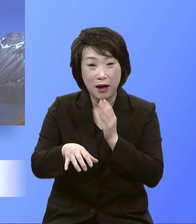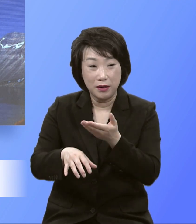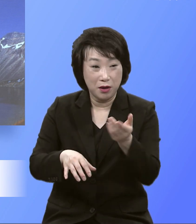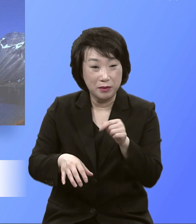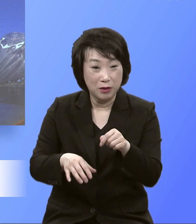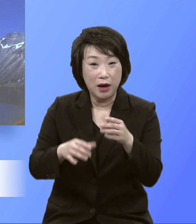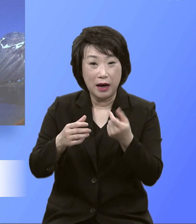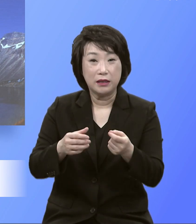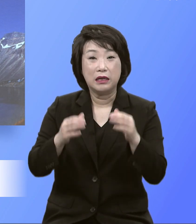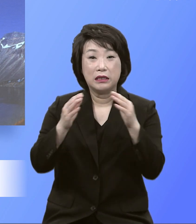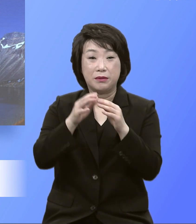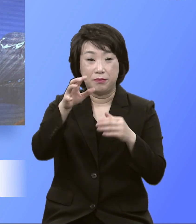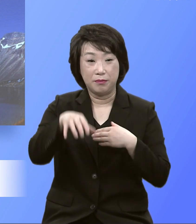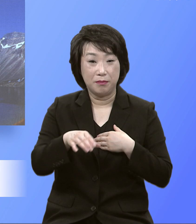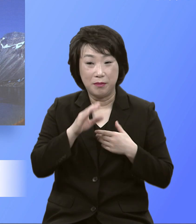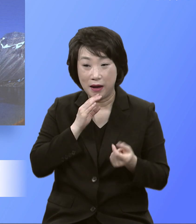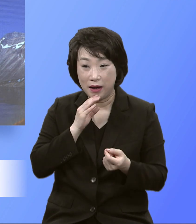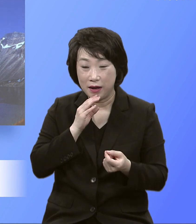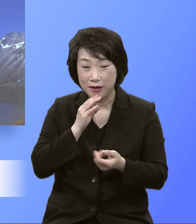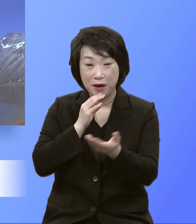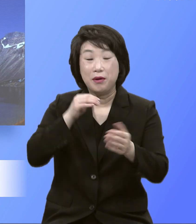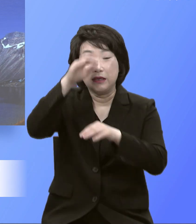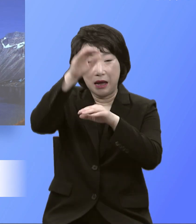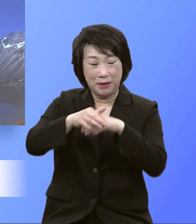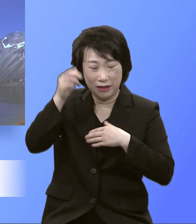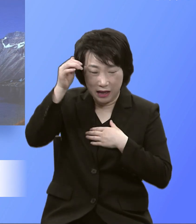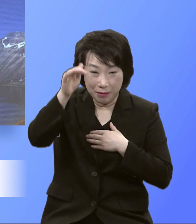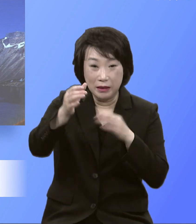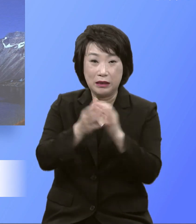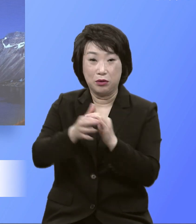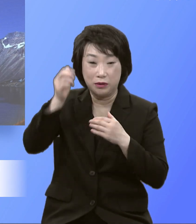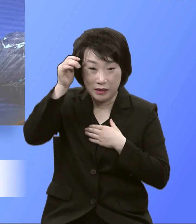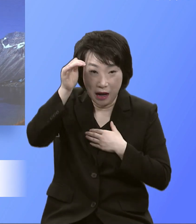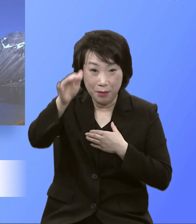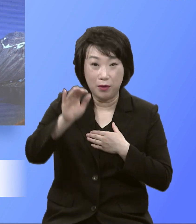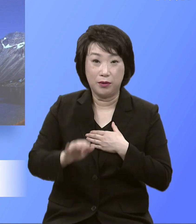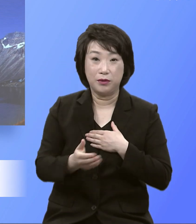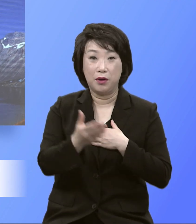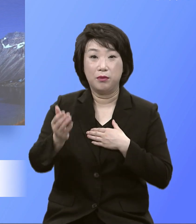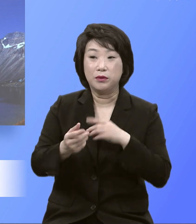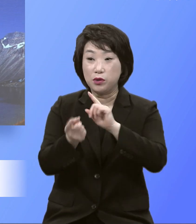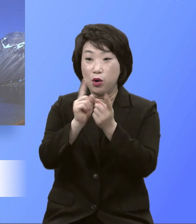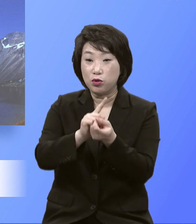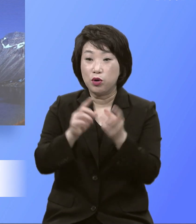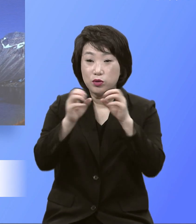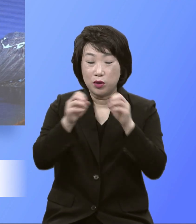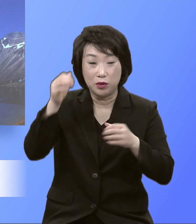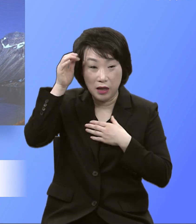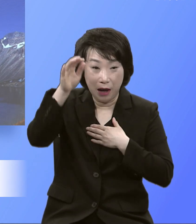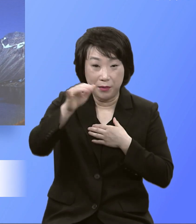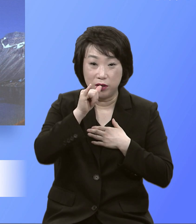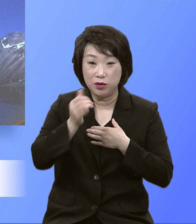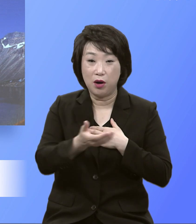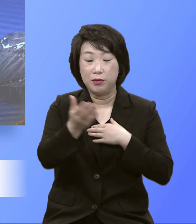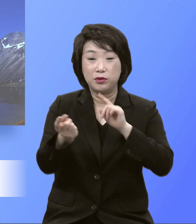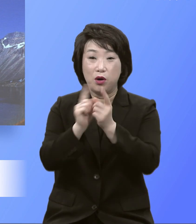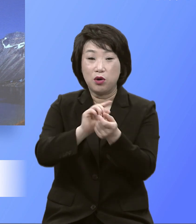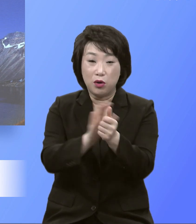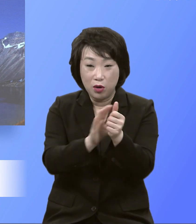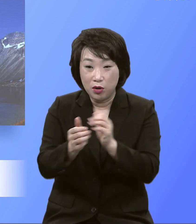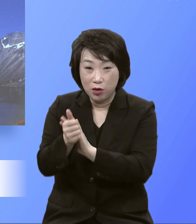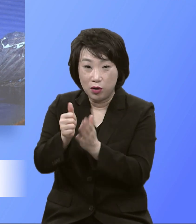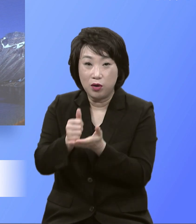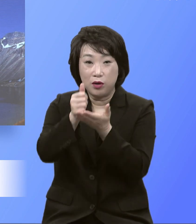이런 집에, 그래서 여러분 예배를 사모하고 기도를 사모하고 서로 전도를 사모하고 서로